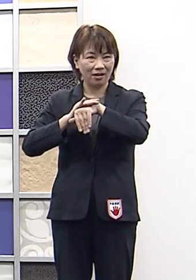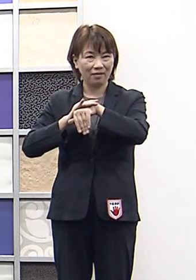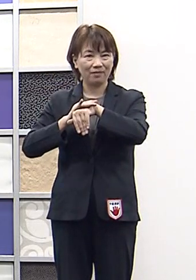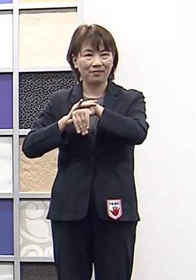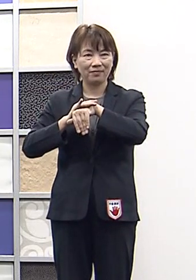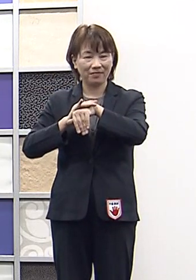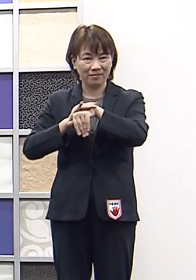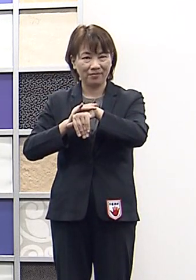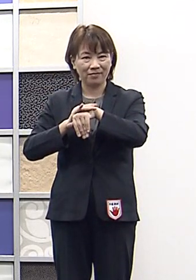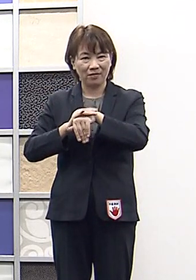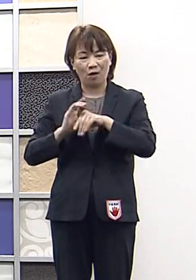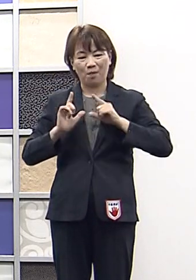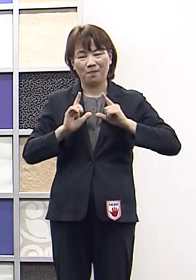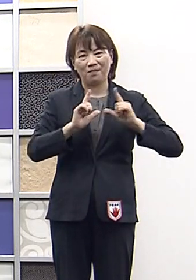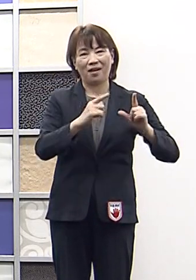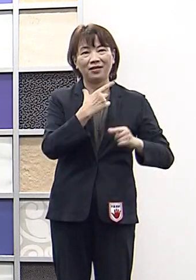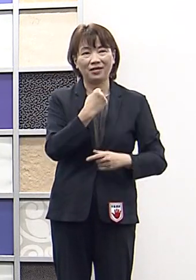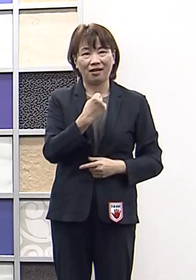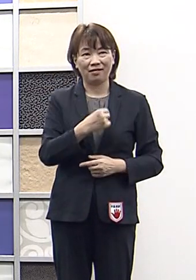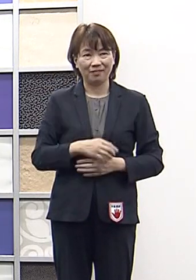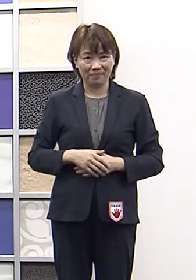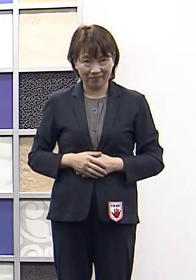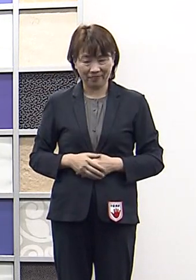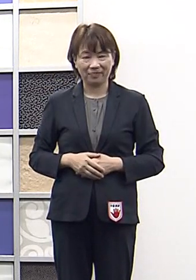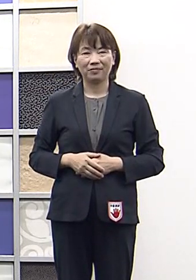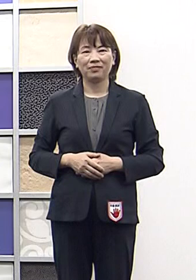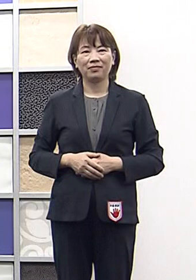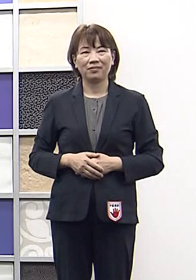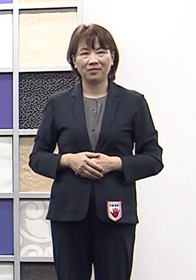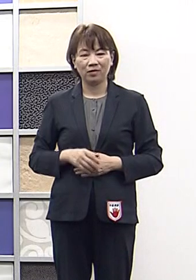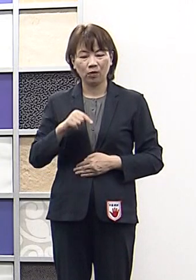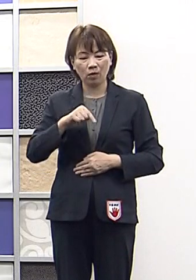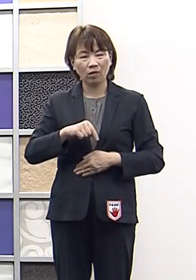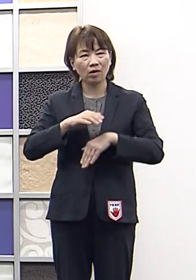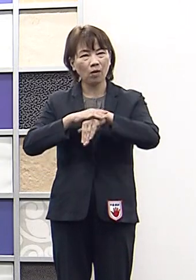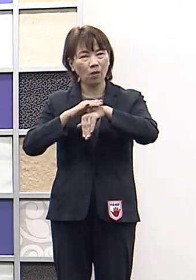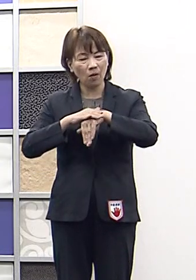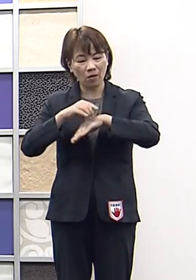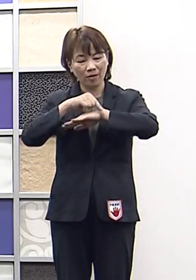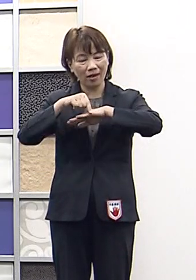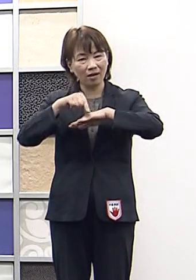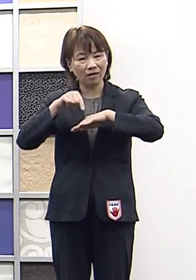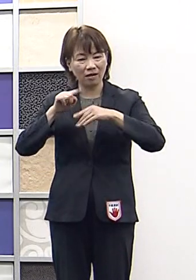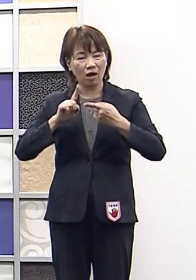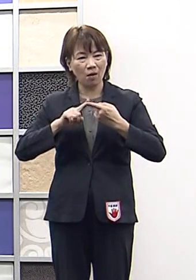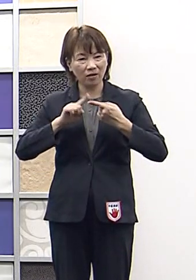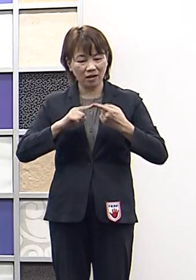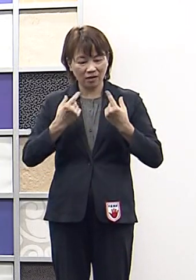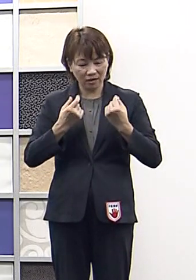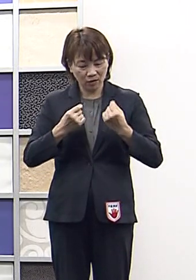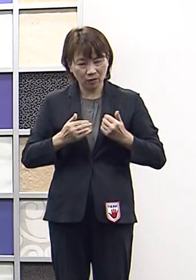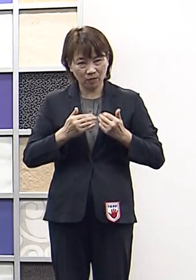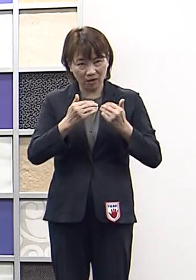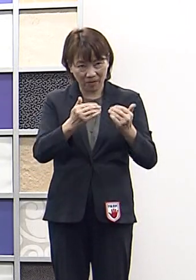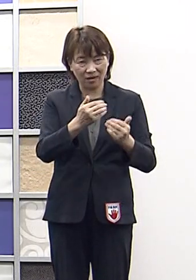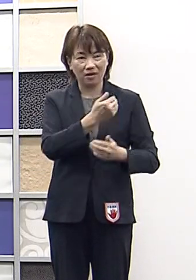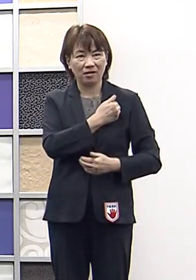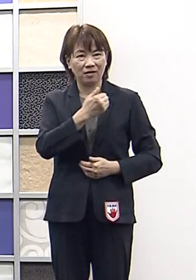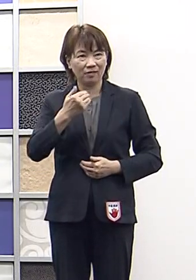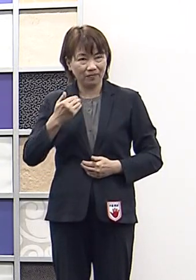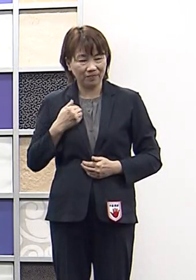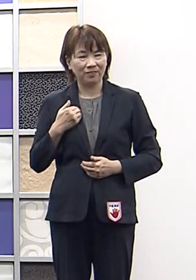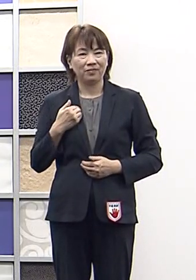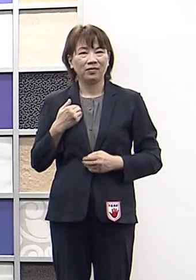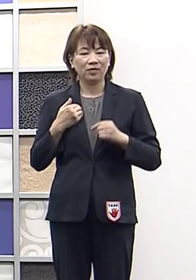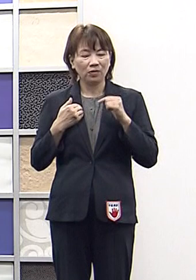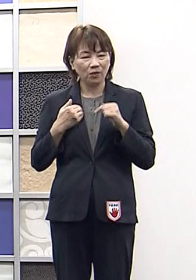気持ちの議論じゃなくて、実際こういう形でこうしっかりやったらできると思いますというような、これからだんだんその熟度を高めていくんだ